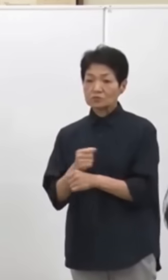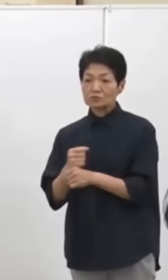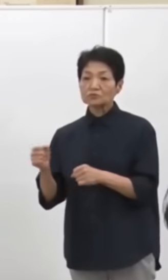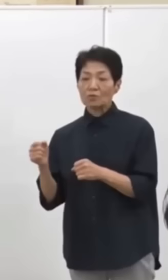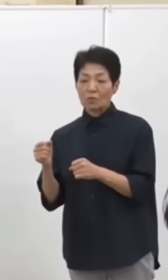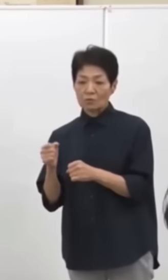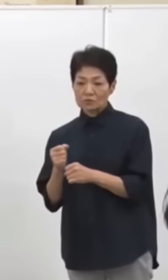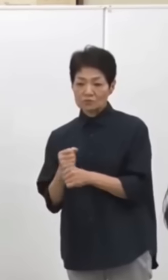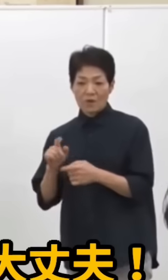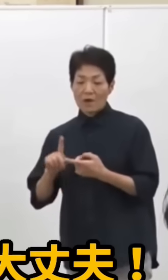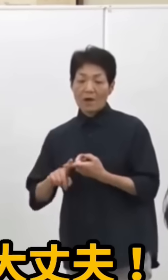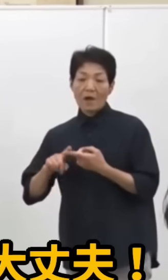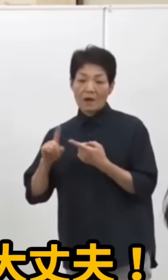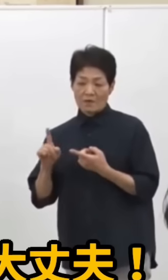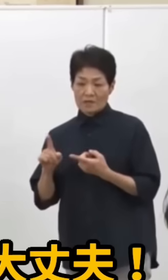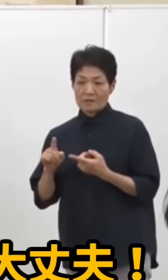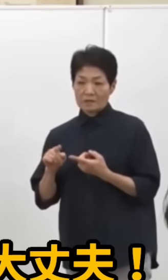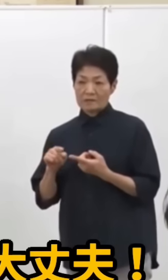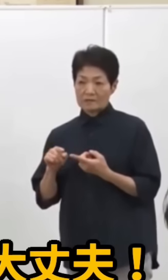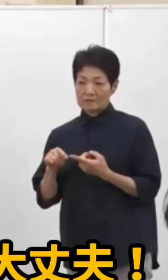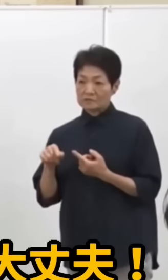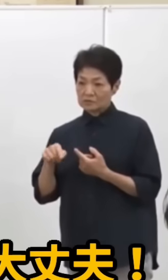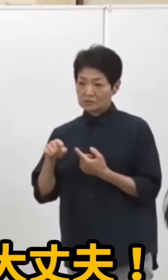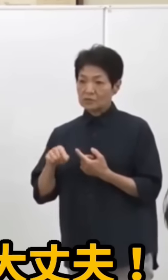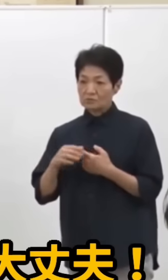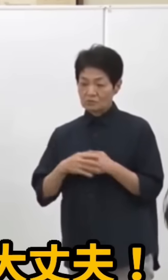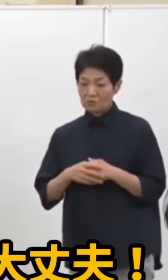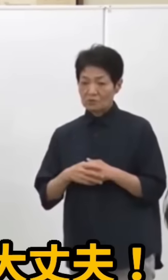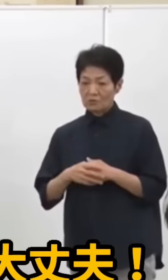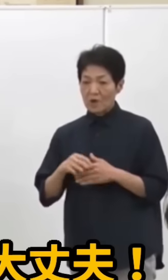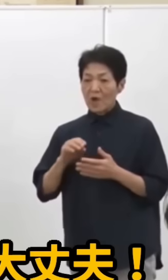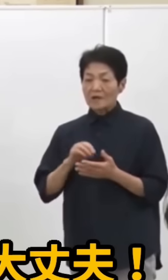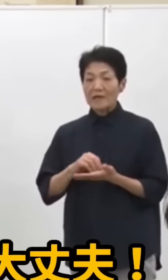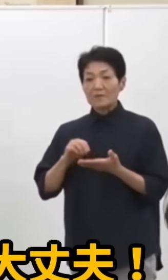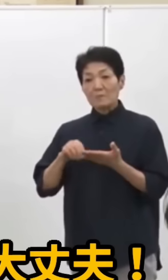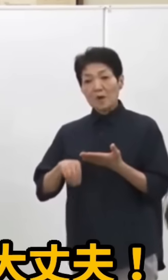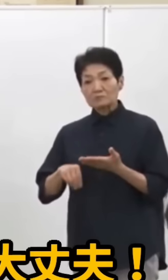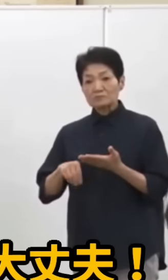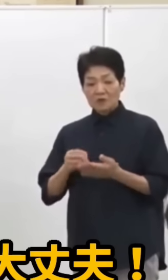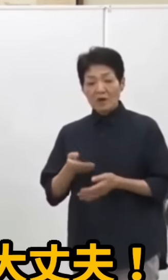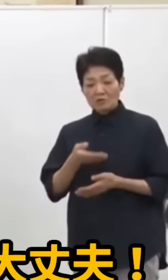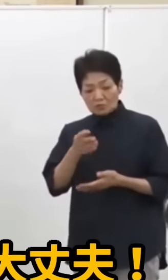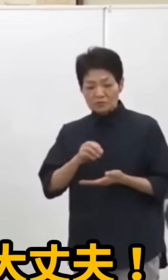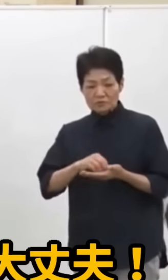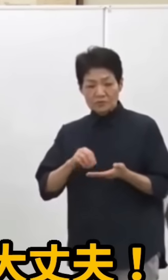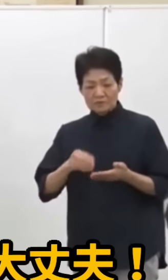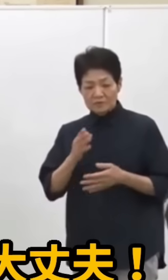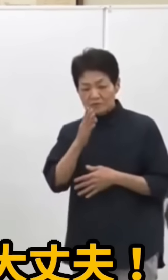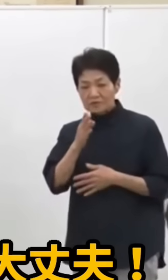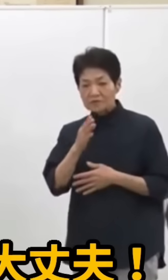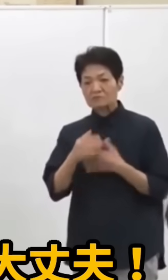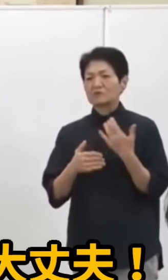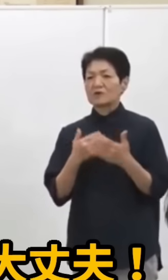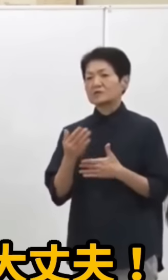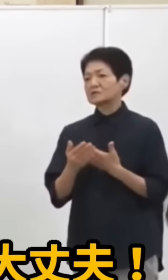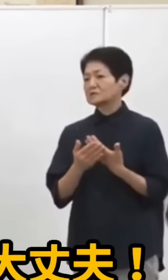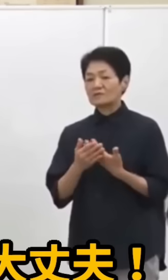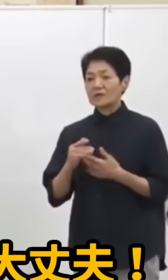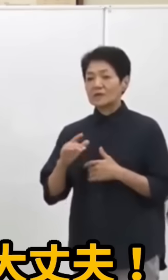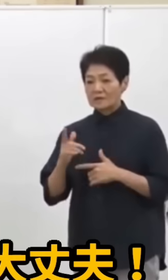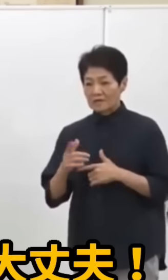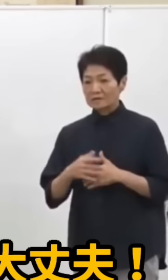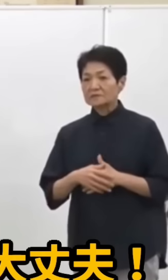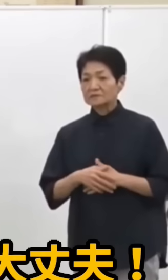ので、それも別に辞めますって言って、はいどうぞ辞めてくださいっていう話じゃなくてですね、これは当たり前です